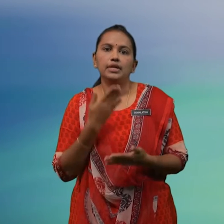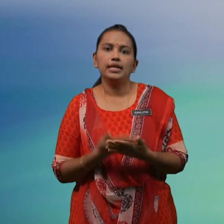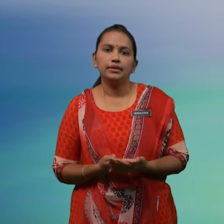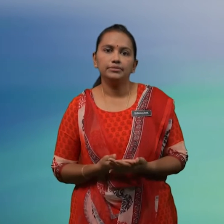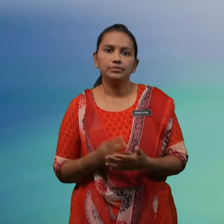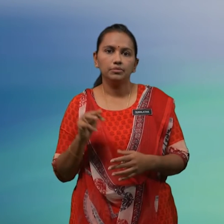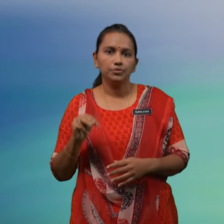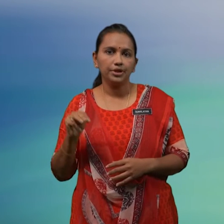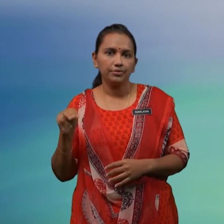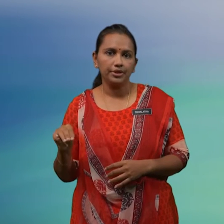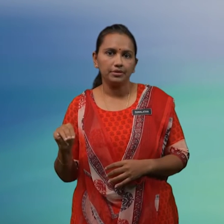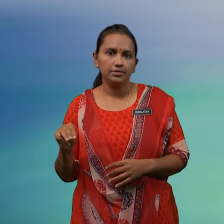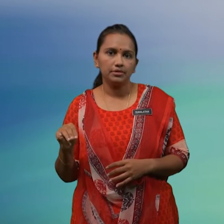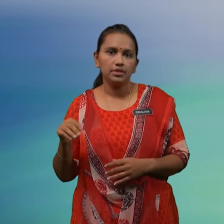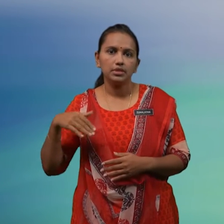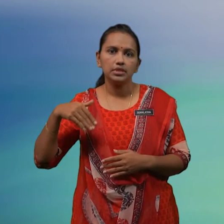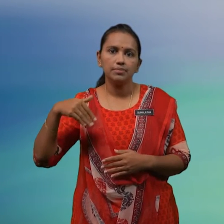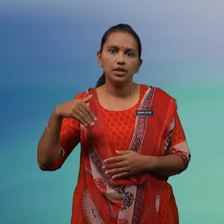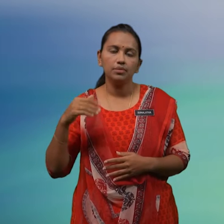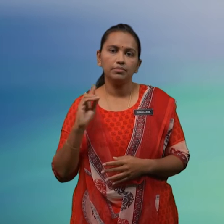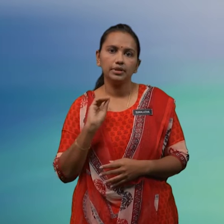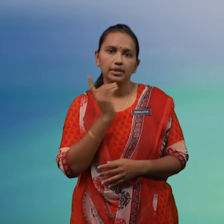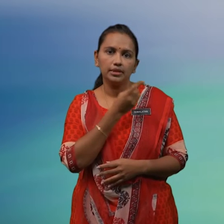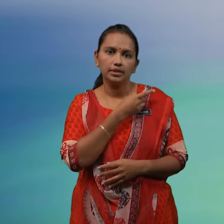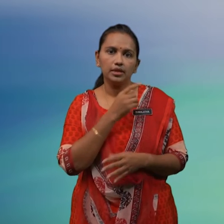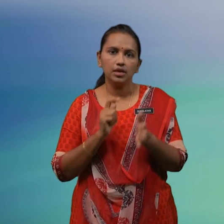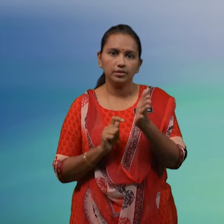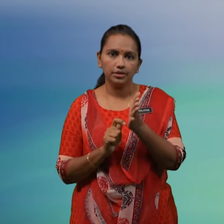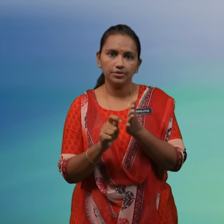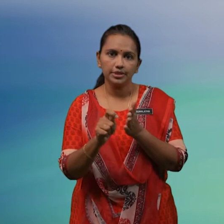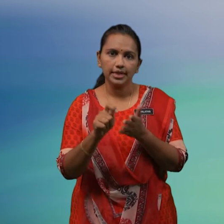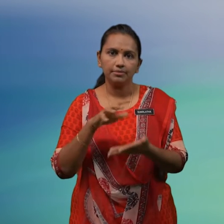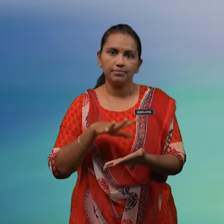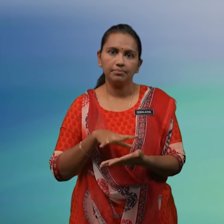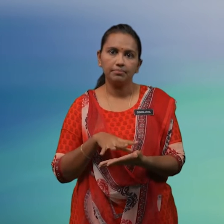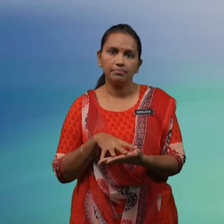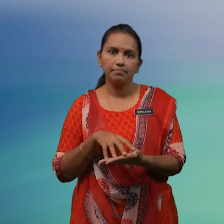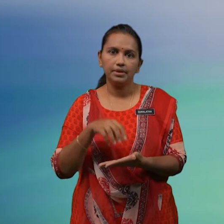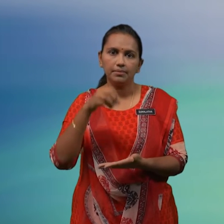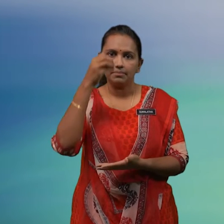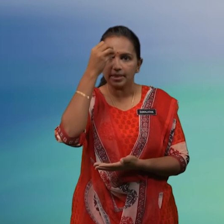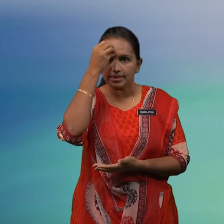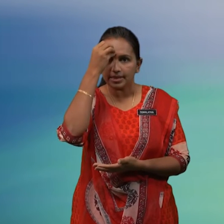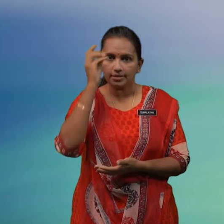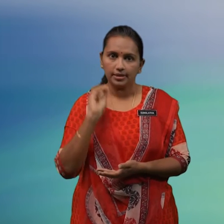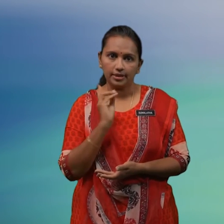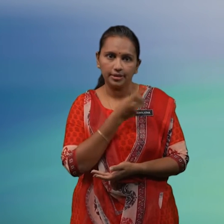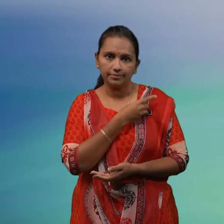Baiklah, murid-murid. Sebelum kita teruskan pembelajaran kita,